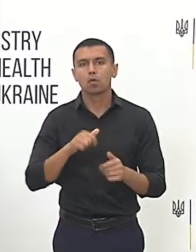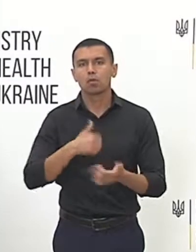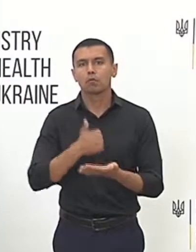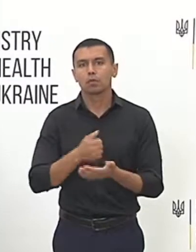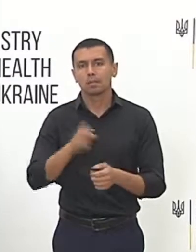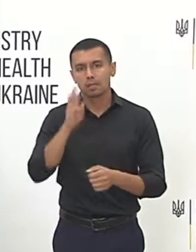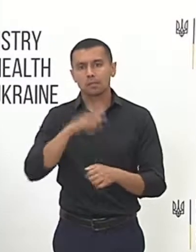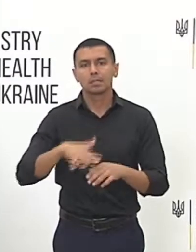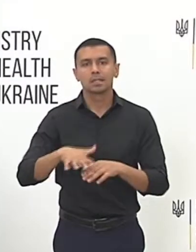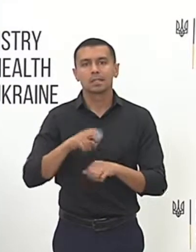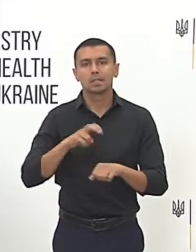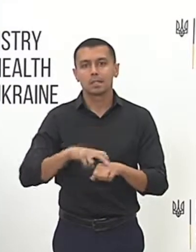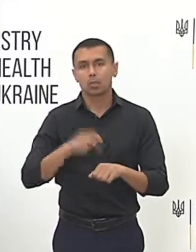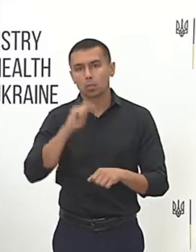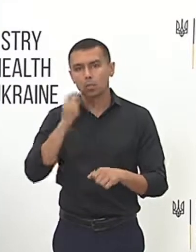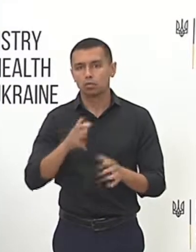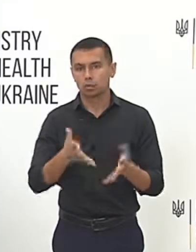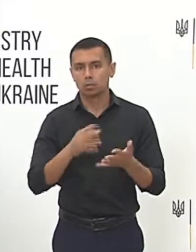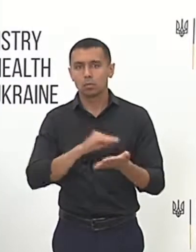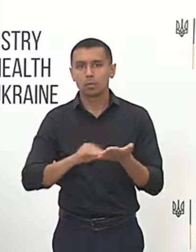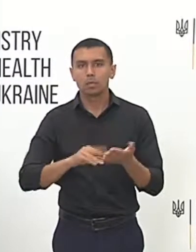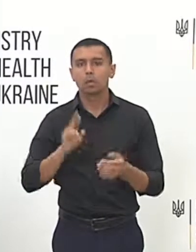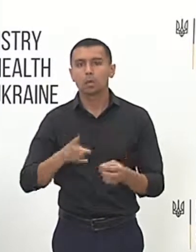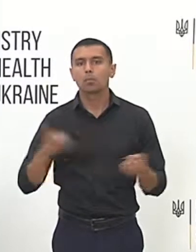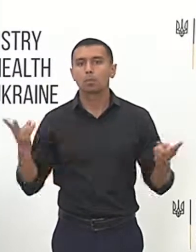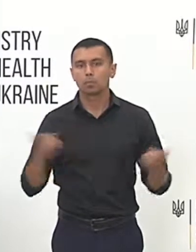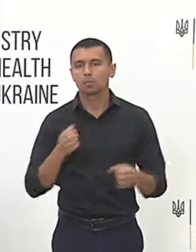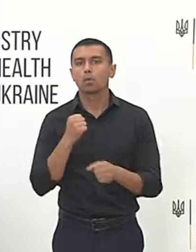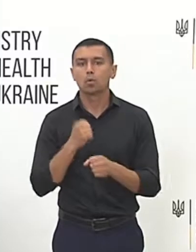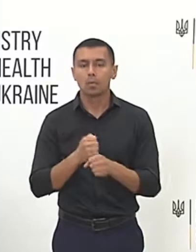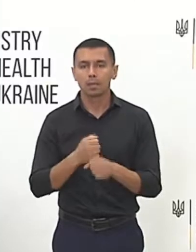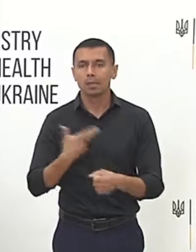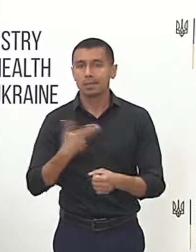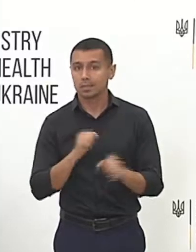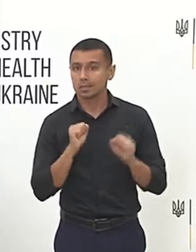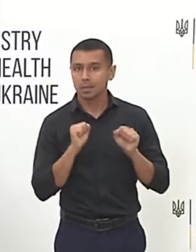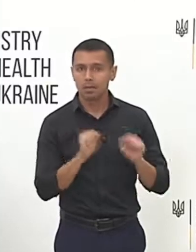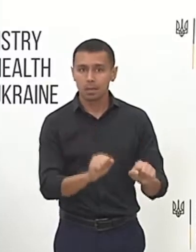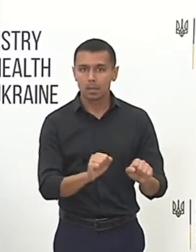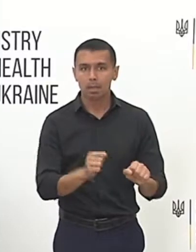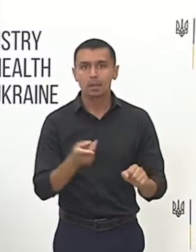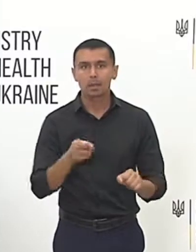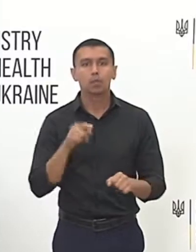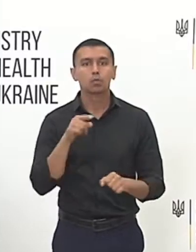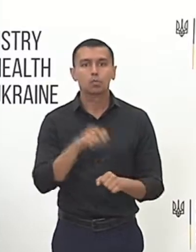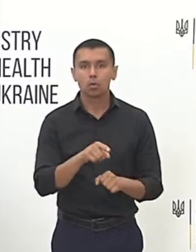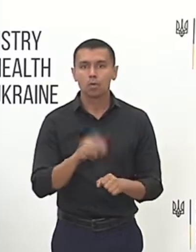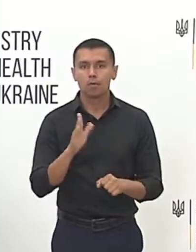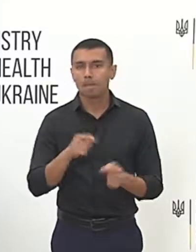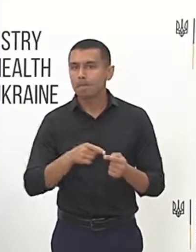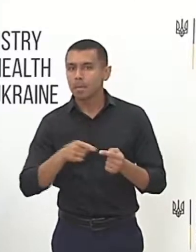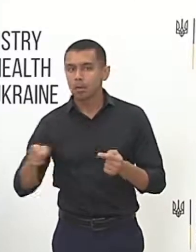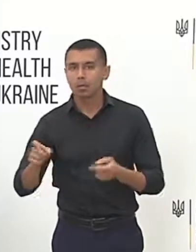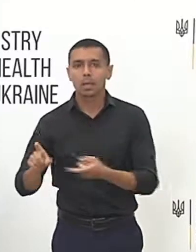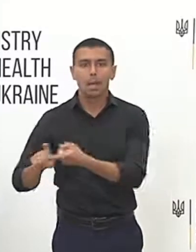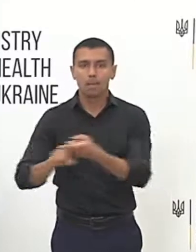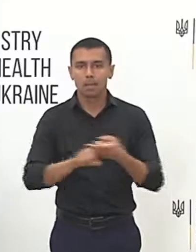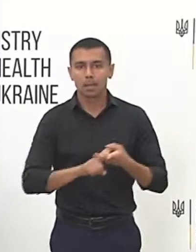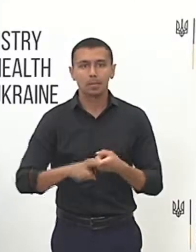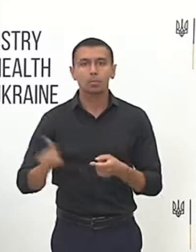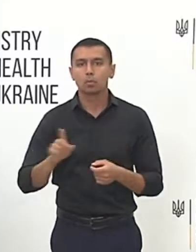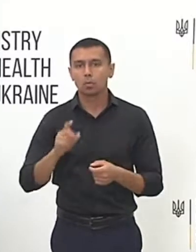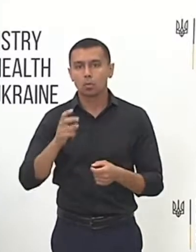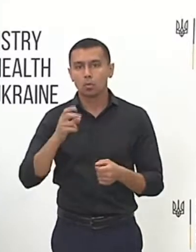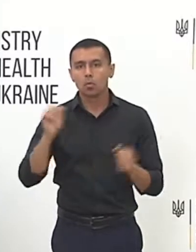лікаря України, яка чітко прописує, як потрібно робити щеплення для того в період епідемії, для того,